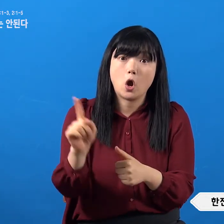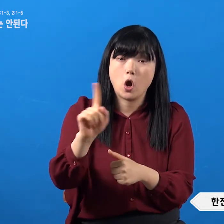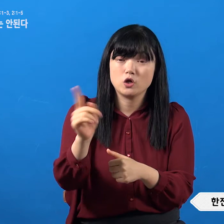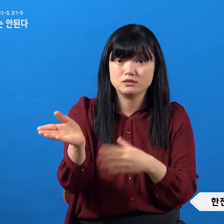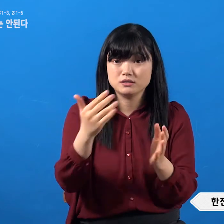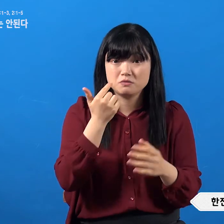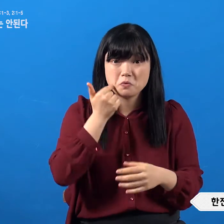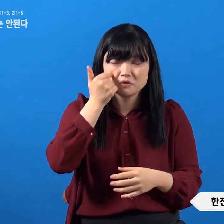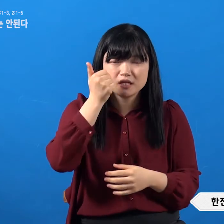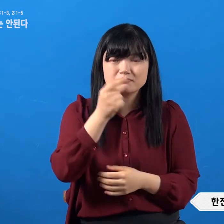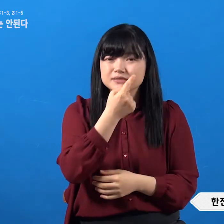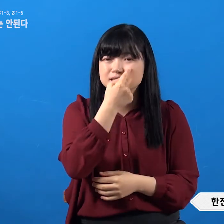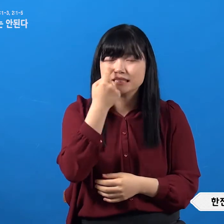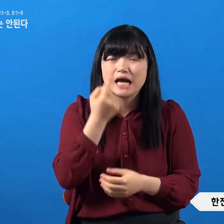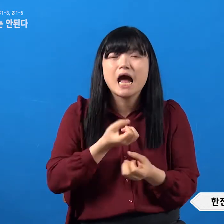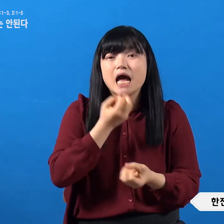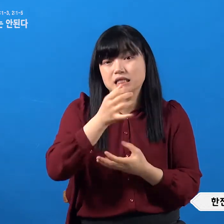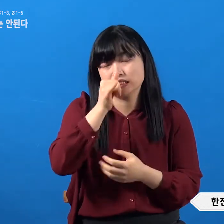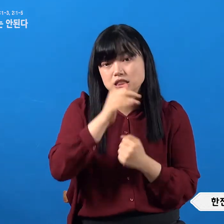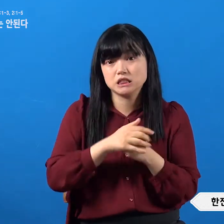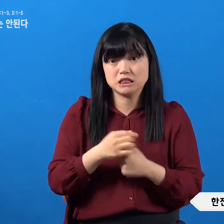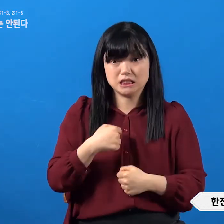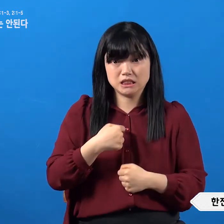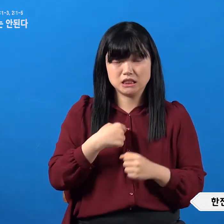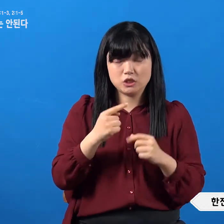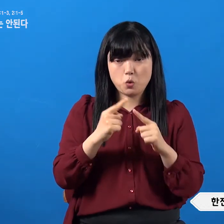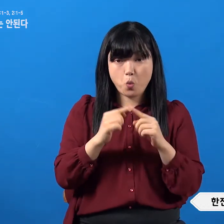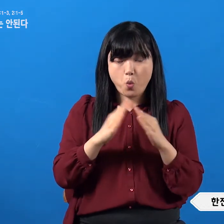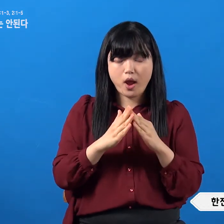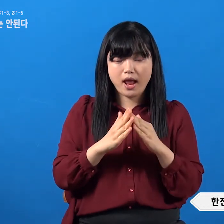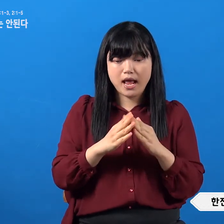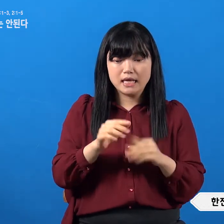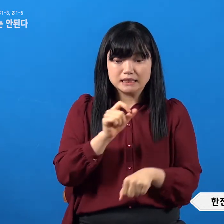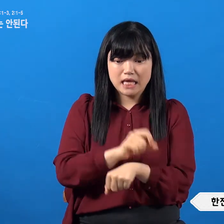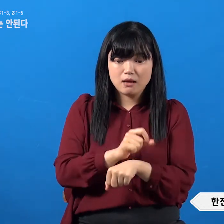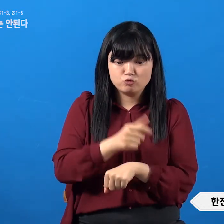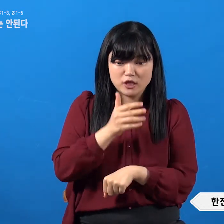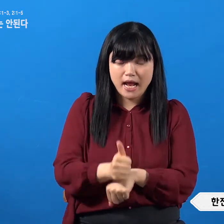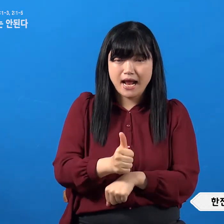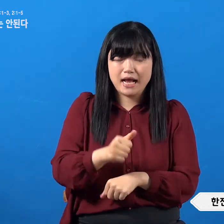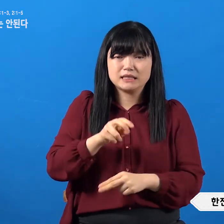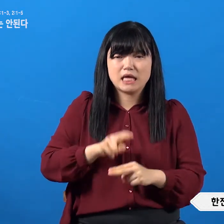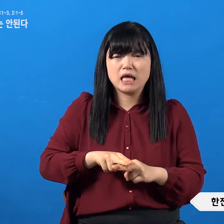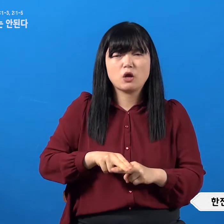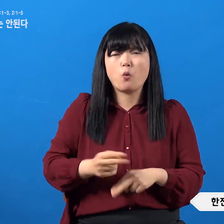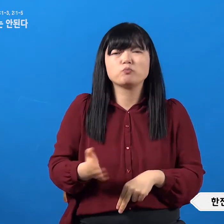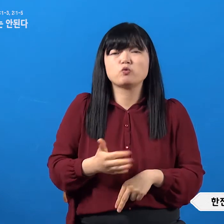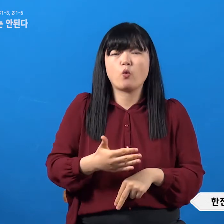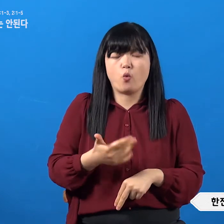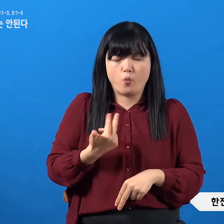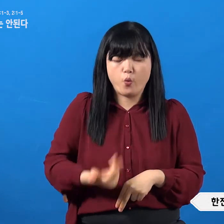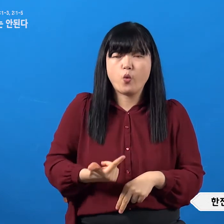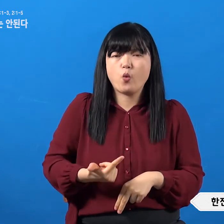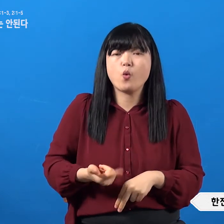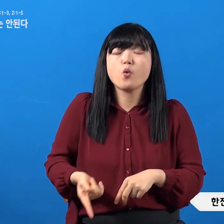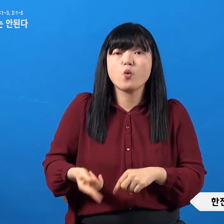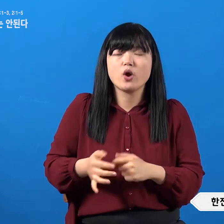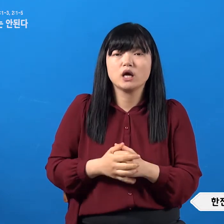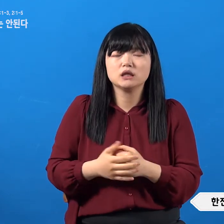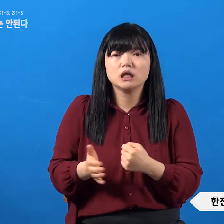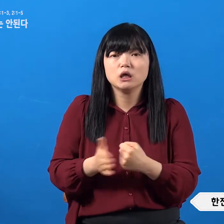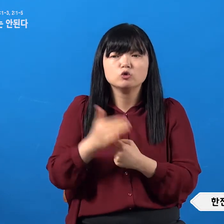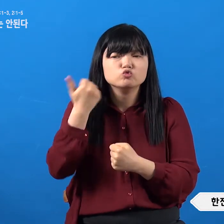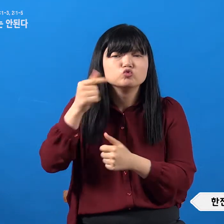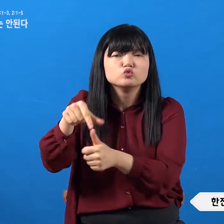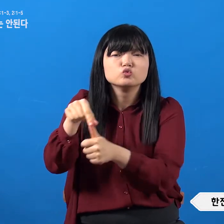어떤 목사님이 이런 간증을 했습니다. 자기 교회 사무장 자리가 비어서 좀 누구를 시켜야 되나